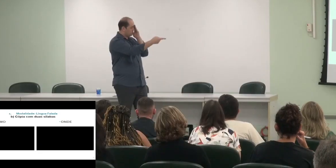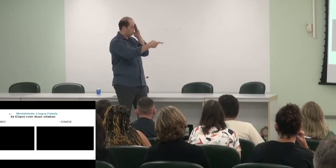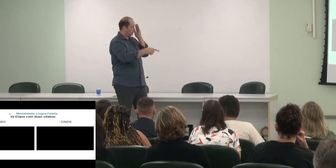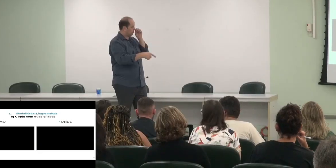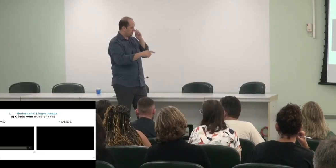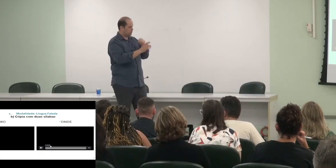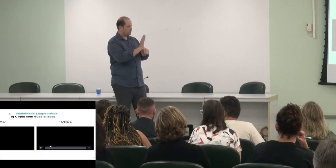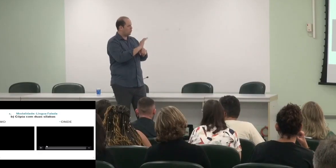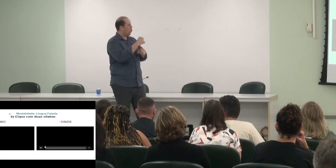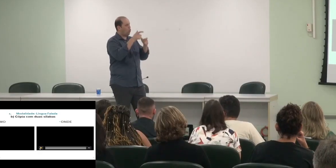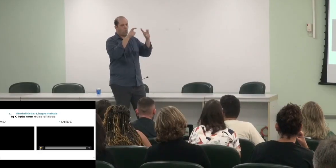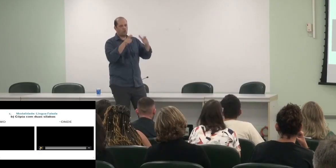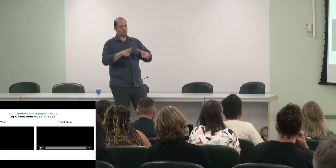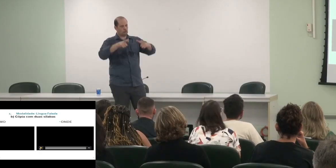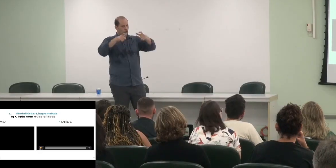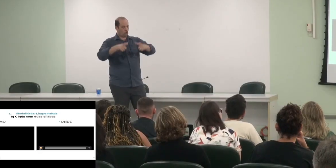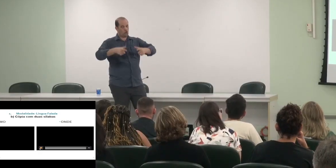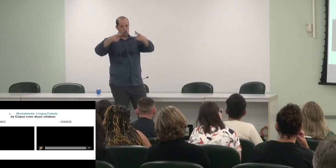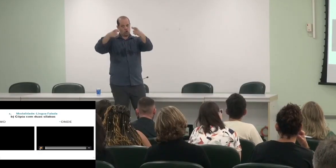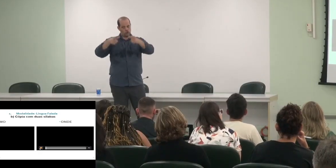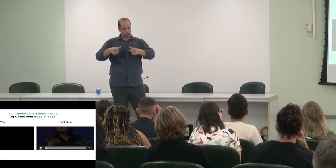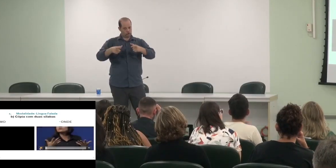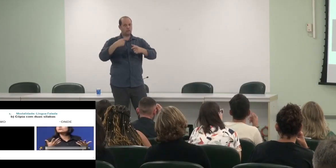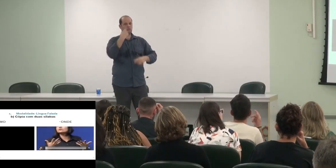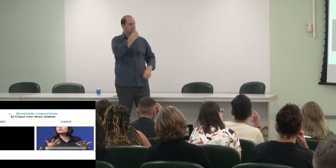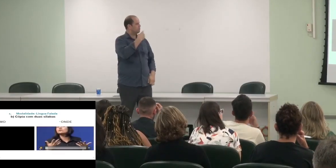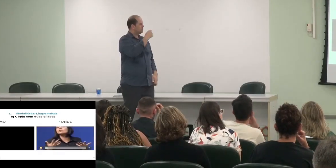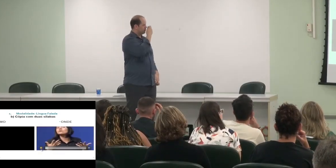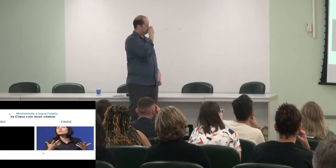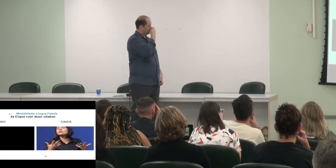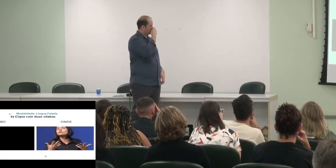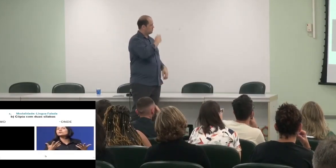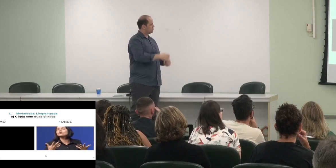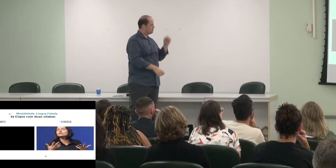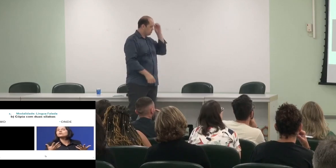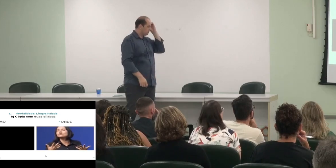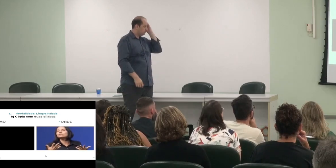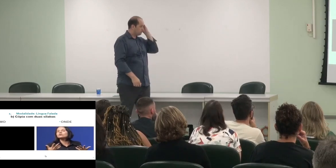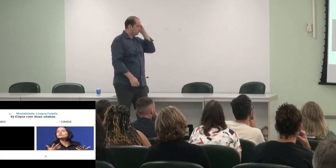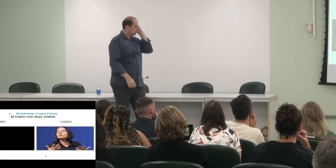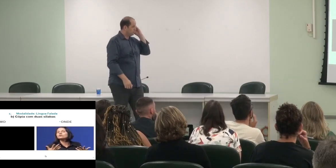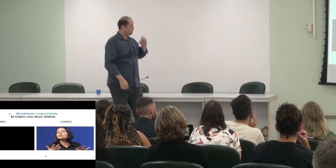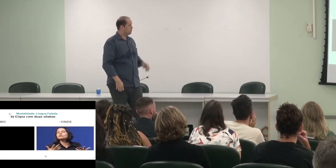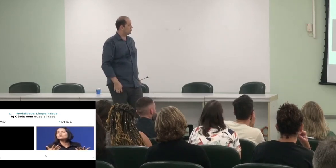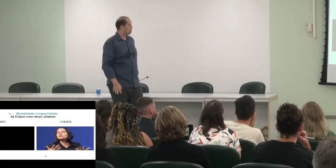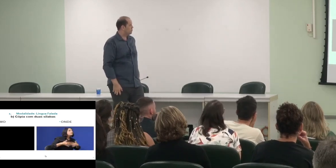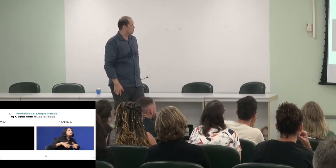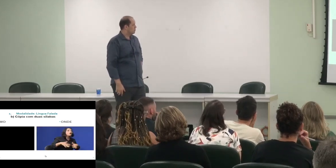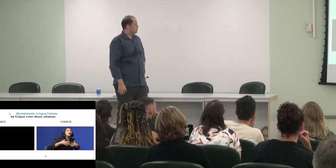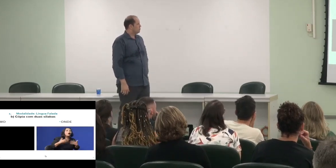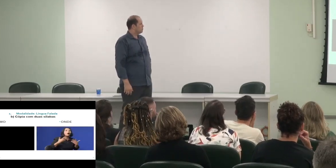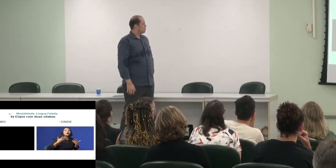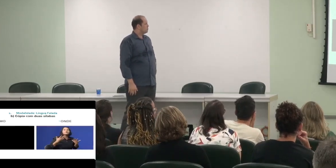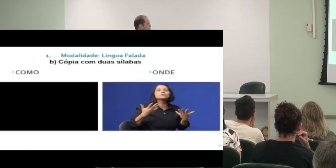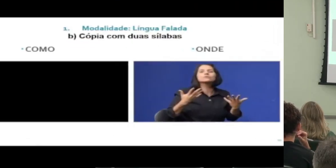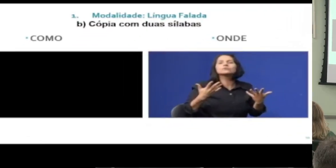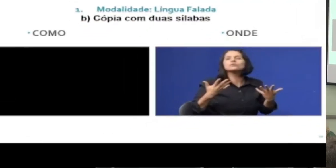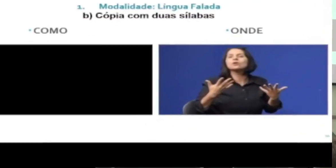Próximo, onde. Esse aqui é o sinal canônico de onde. Veja como isso é incorporado por movimentos da boca.